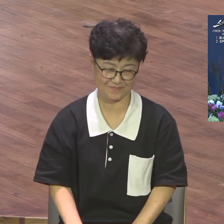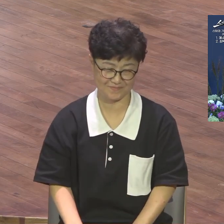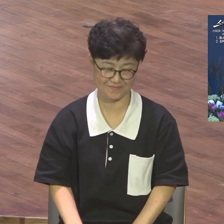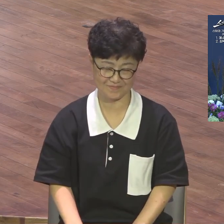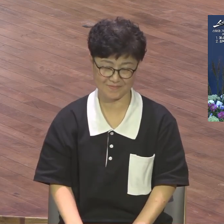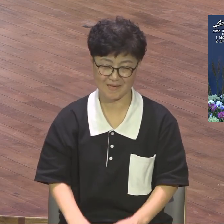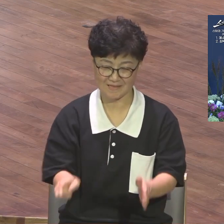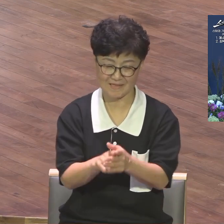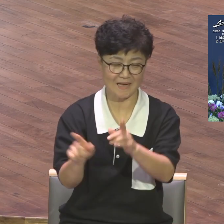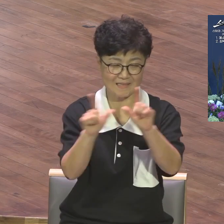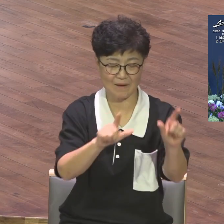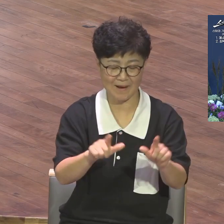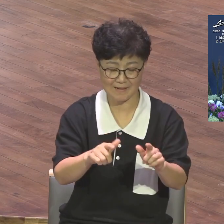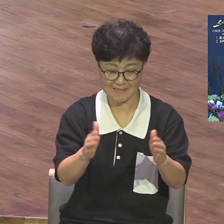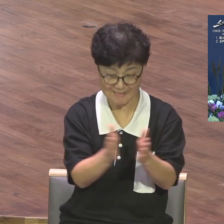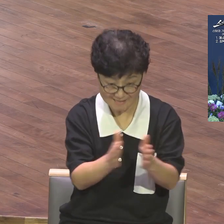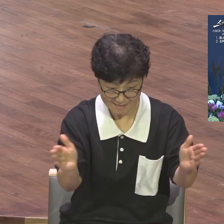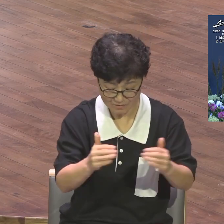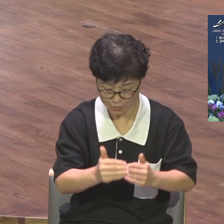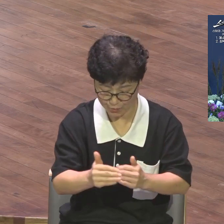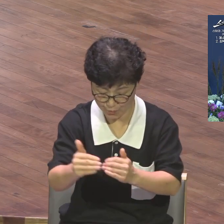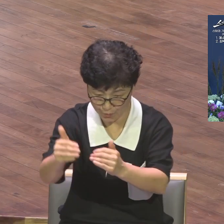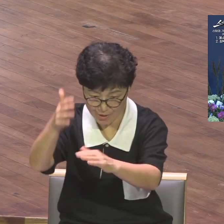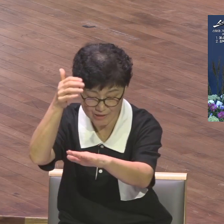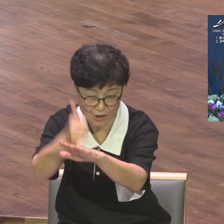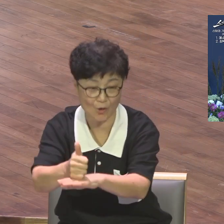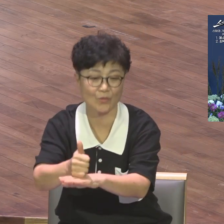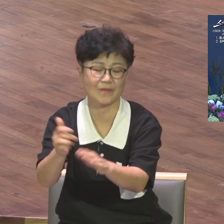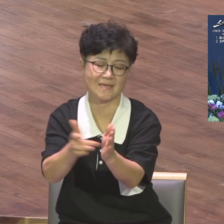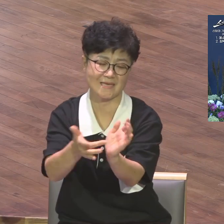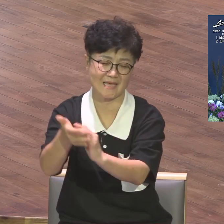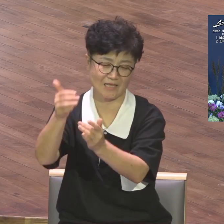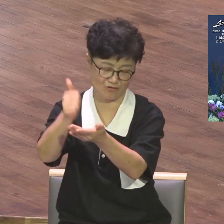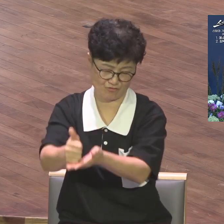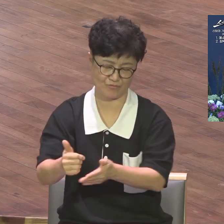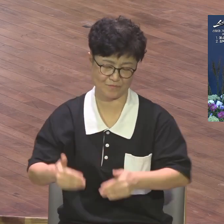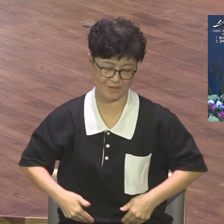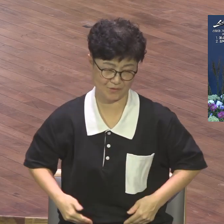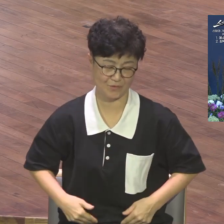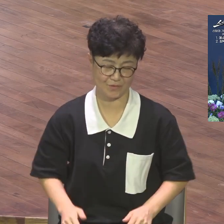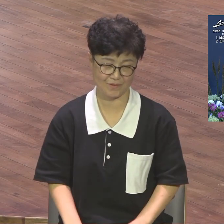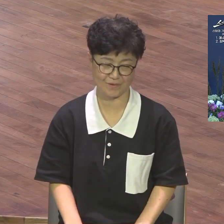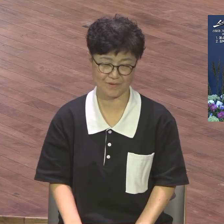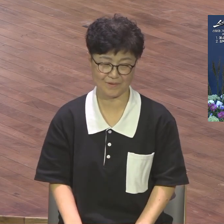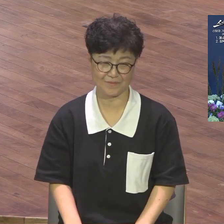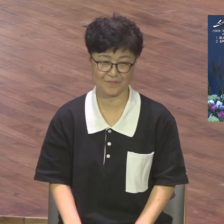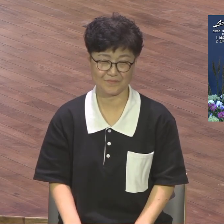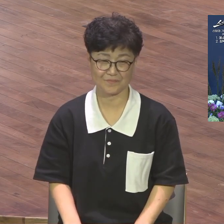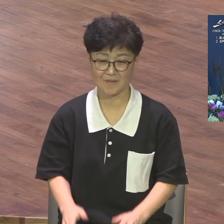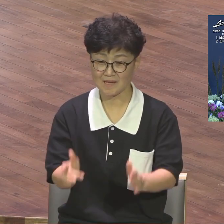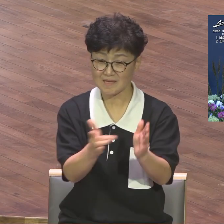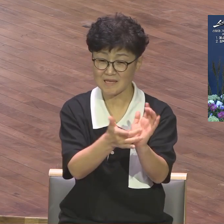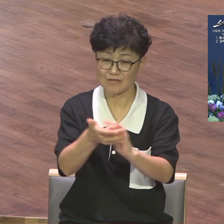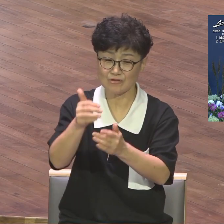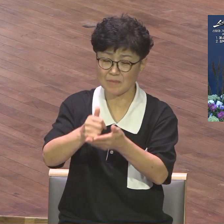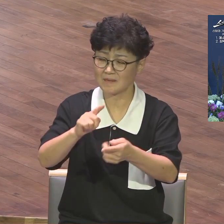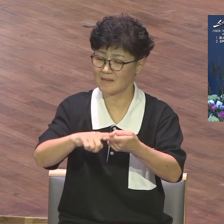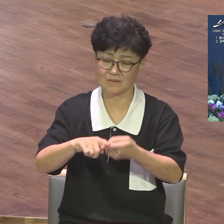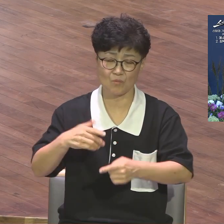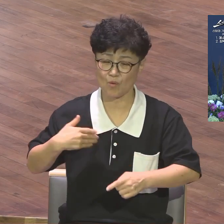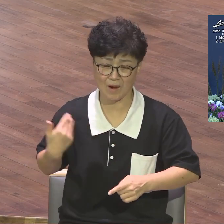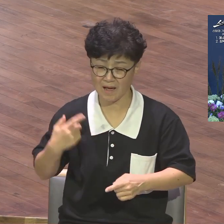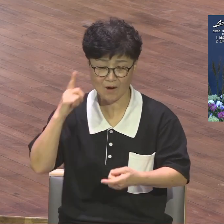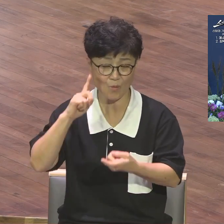결론도 예수로 끝나실 줄 믿습니다. 예수에 대해서 모르거나 관심 없는 사람 많아요.